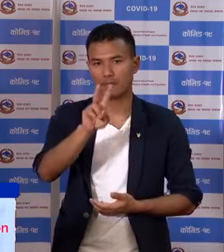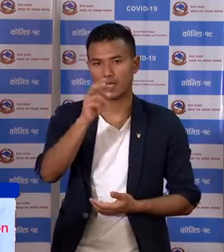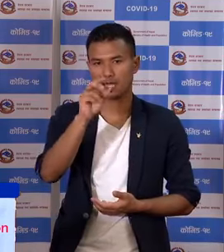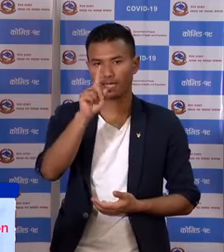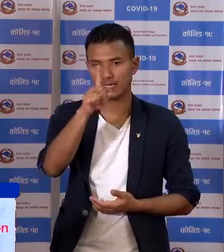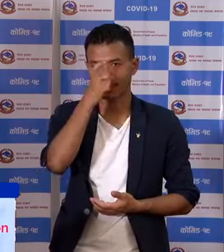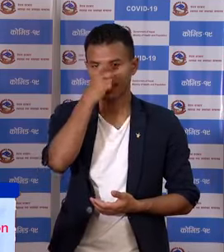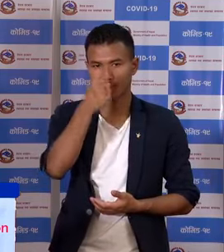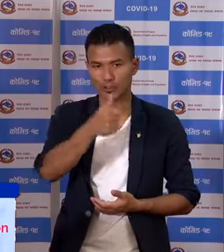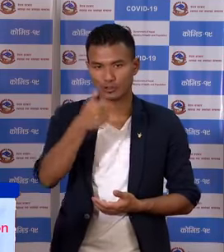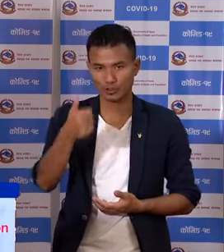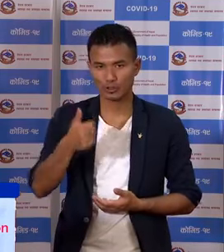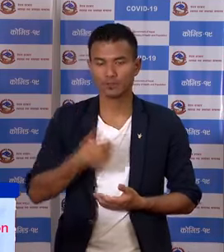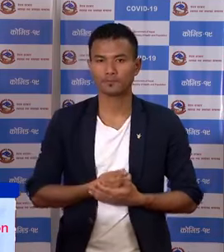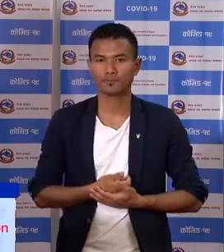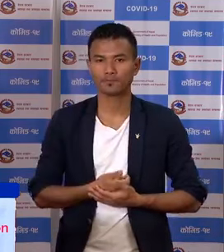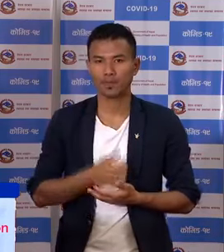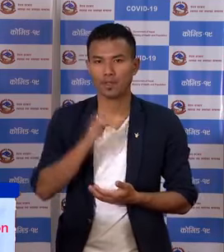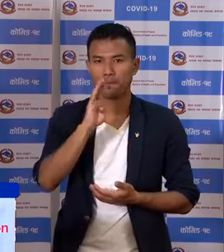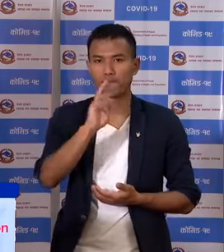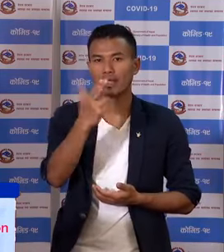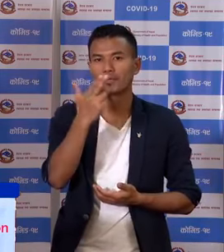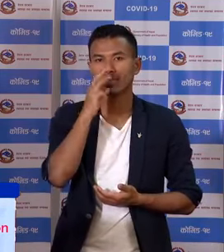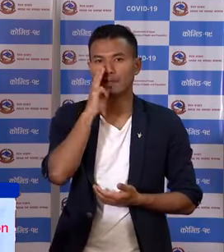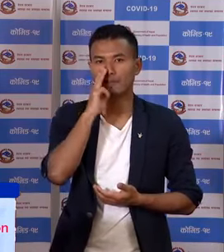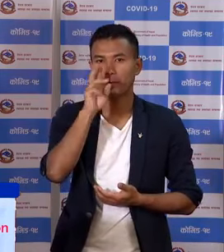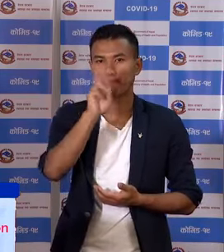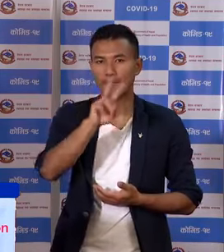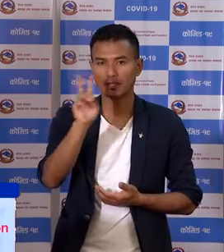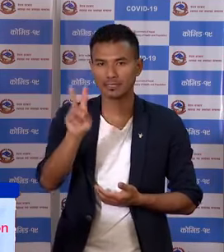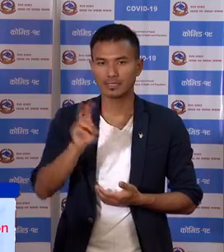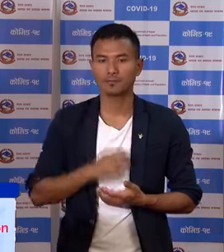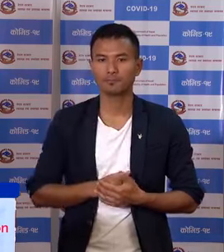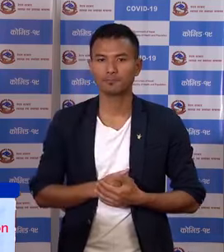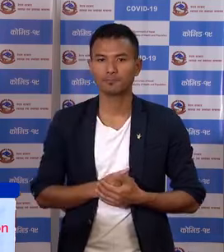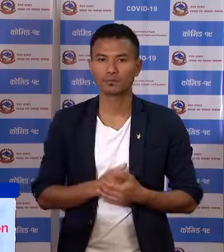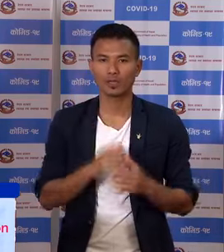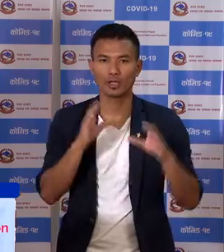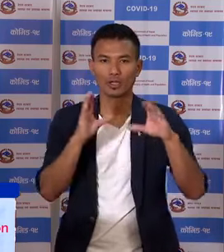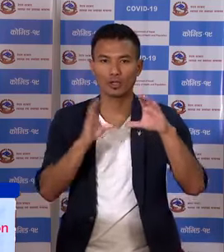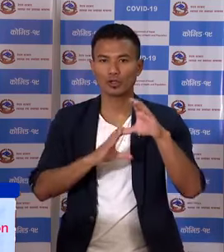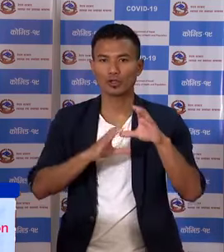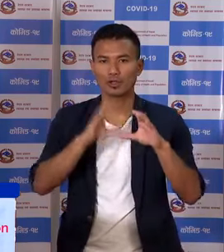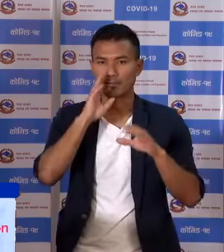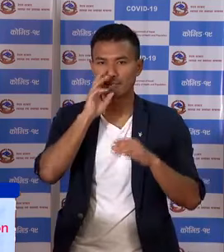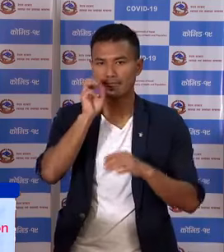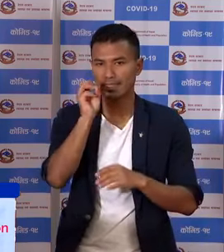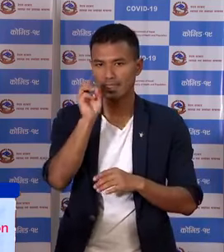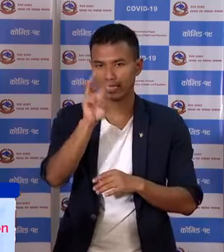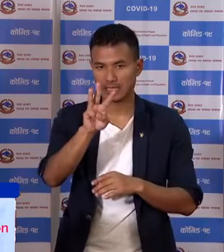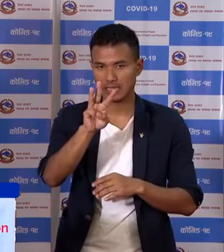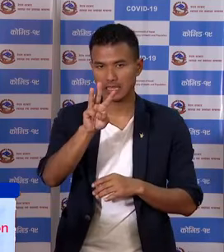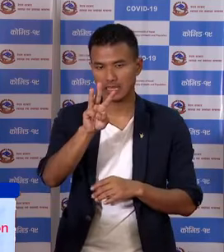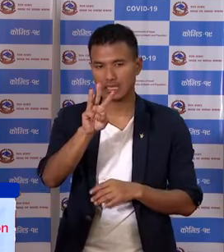166 भागमती परदेश मा 22 गंडकी परदेश मा 3